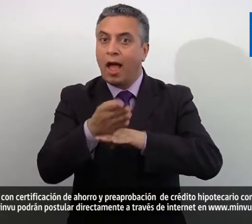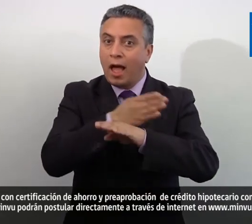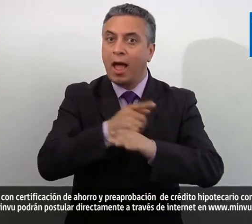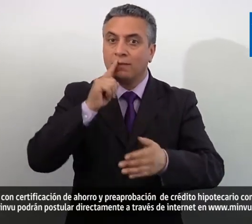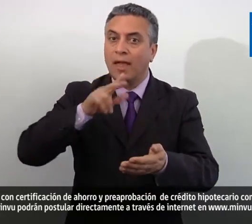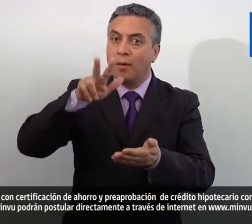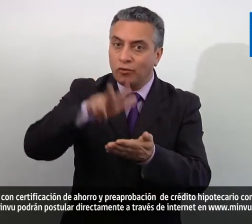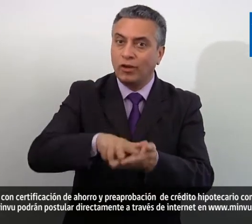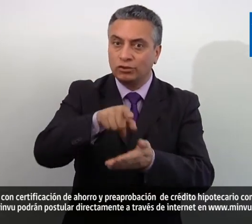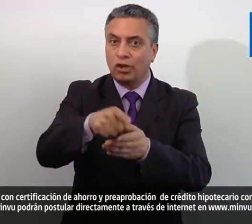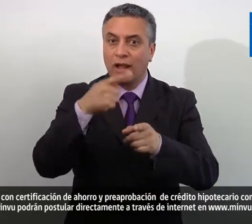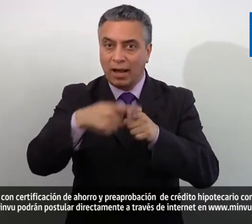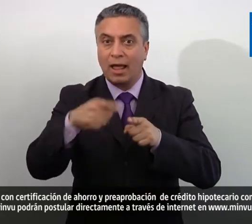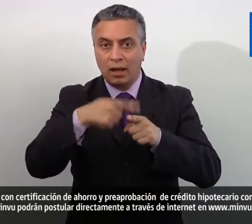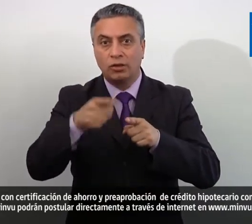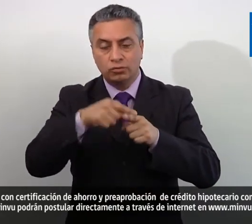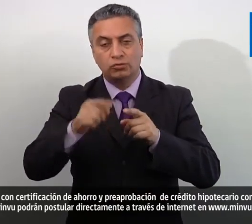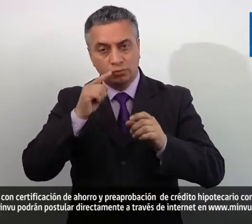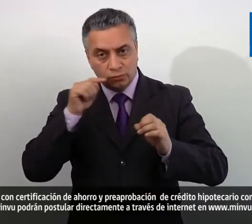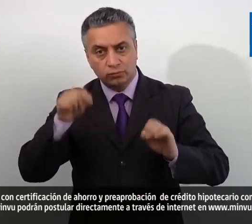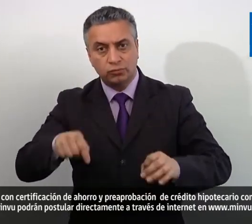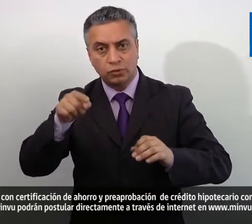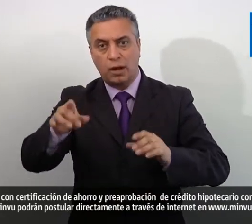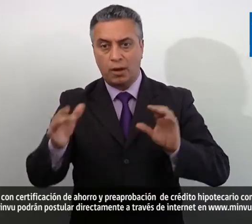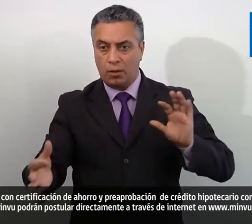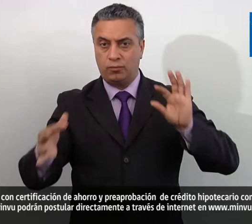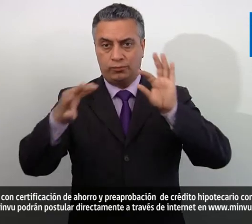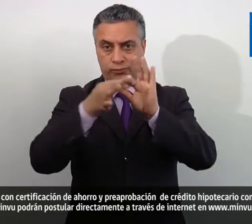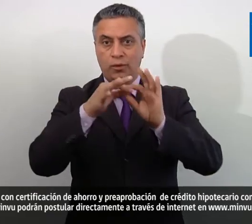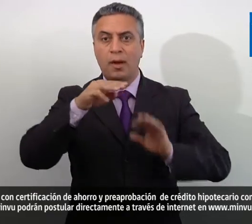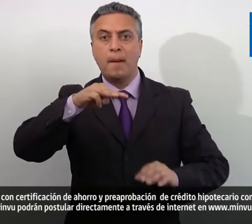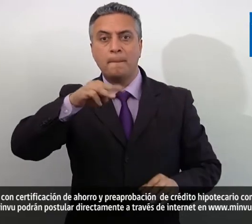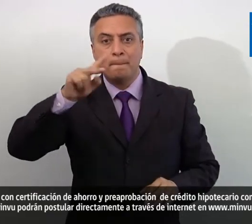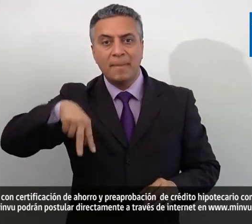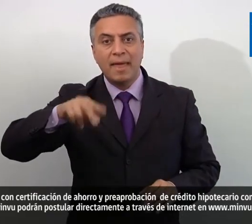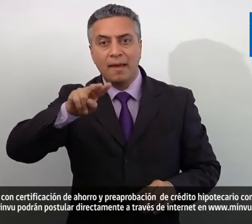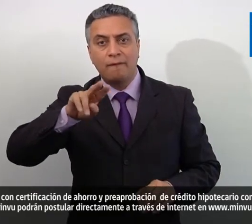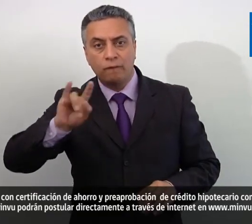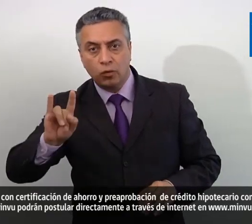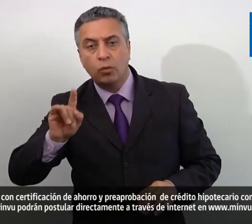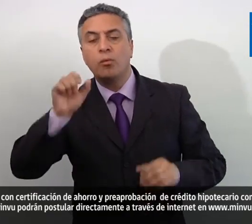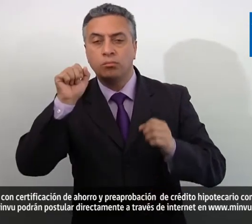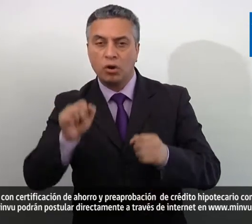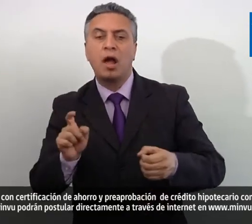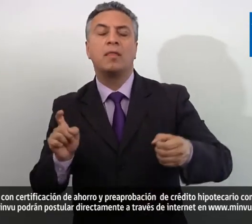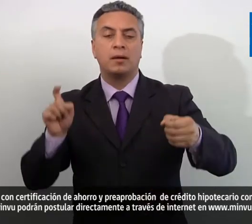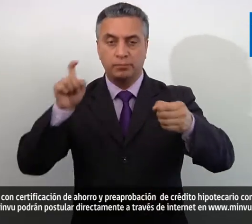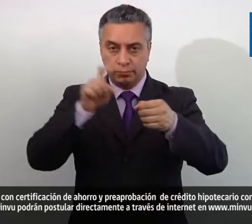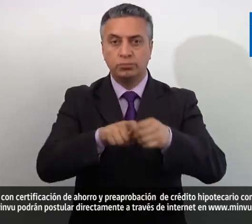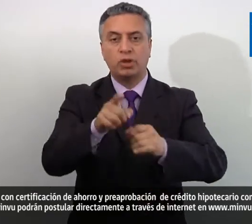crédito hipotecario con instituciones en línea con el MIMBU podrán postular directamente a través de Internet